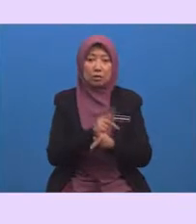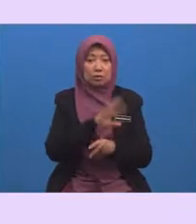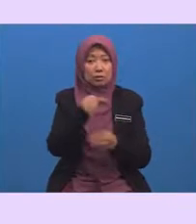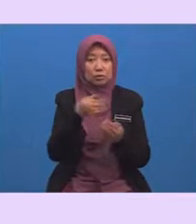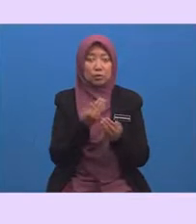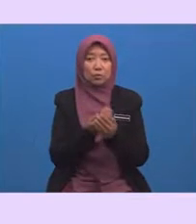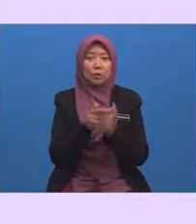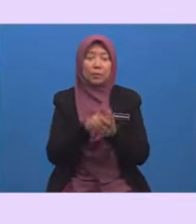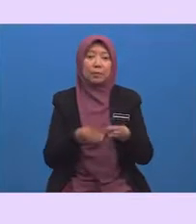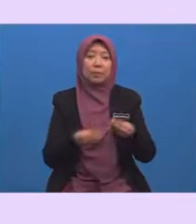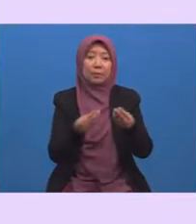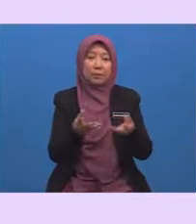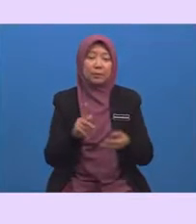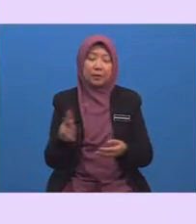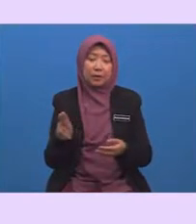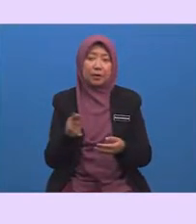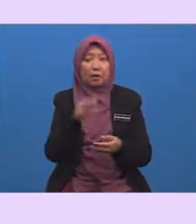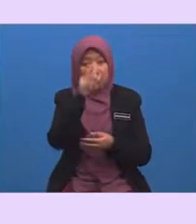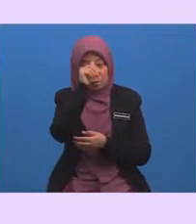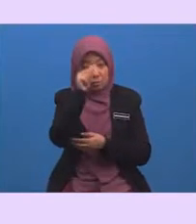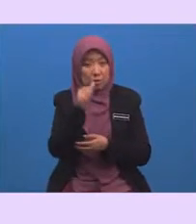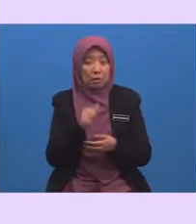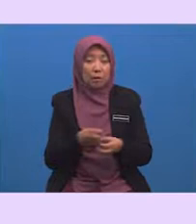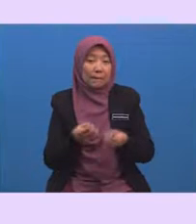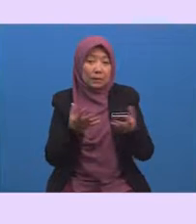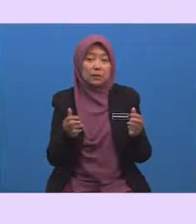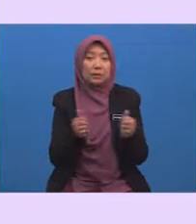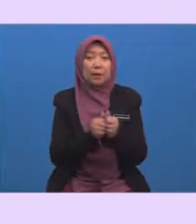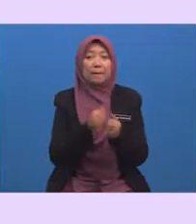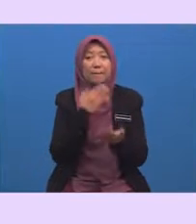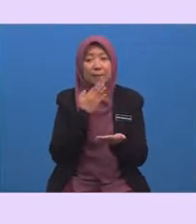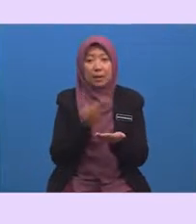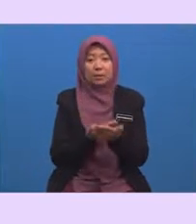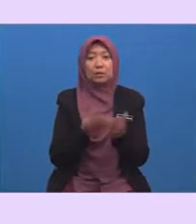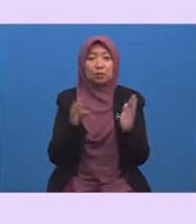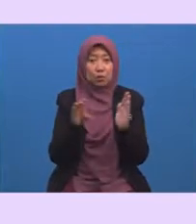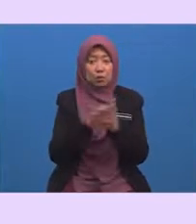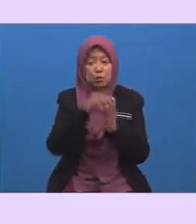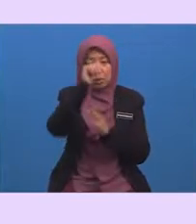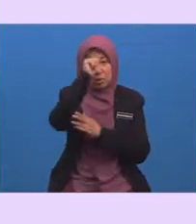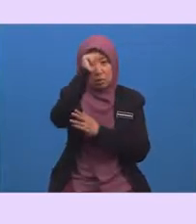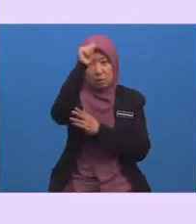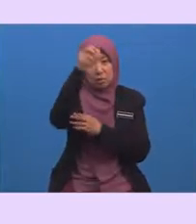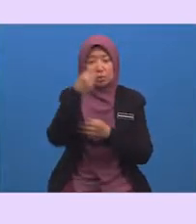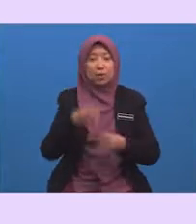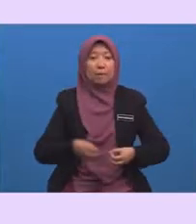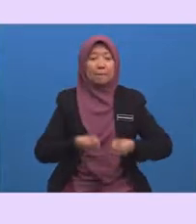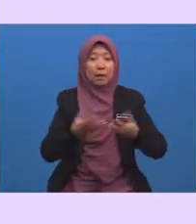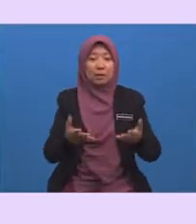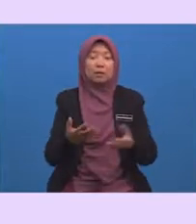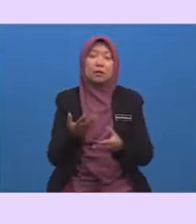pemberian Allah dengan baik. Sebagai contoh, Allah memberikan kita